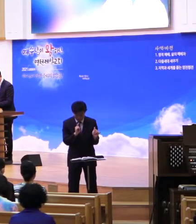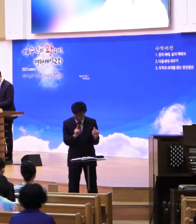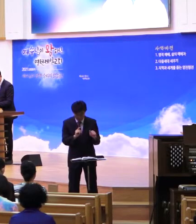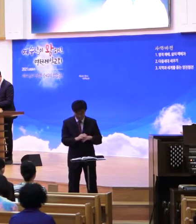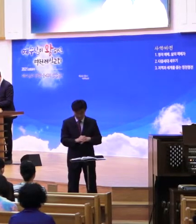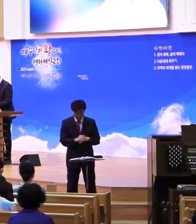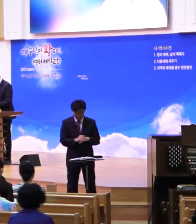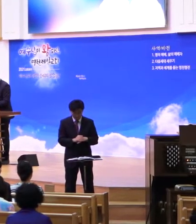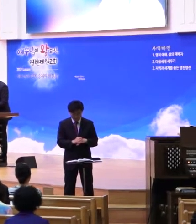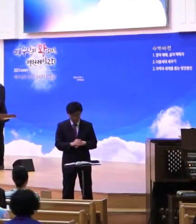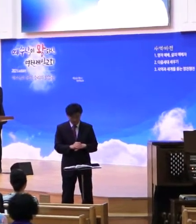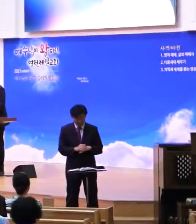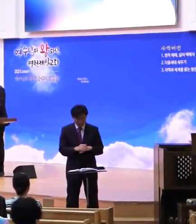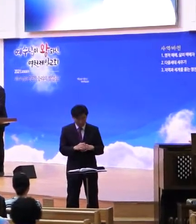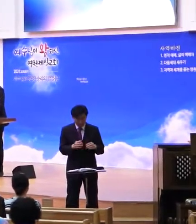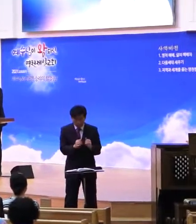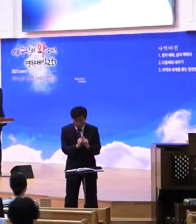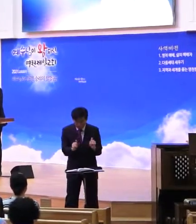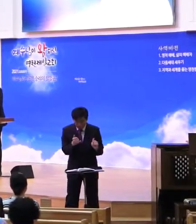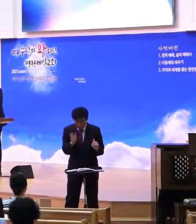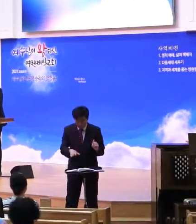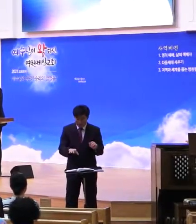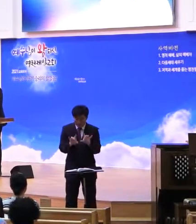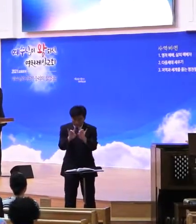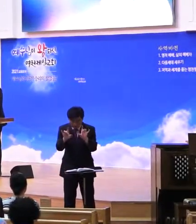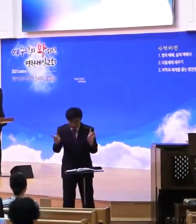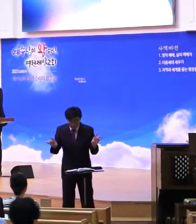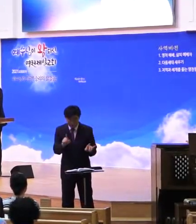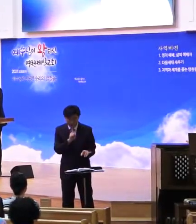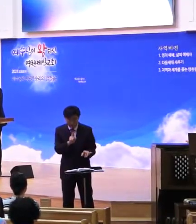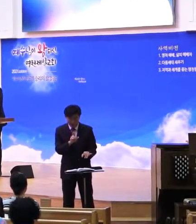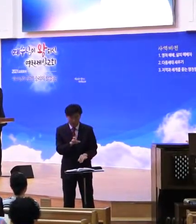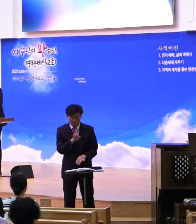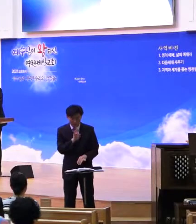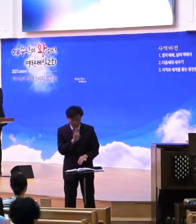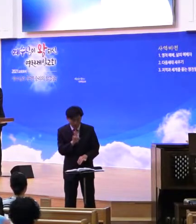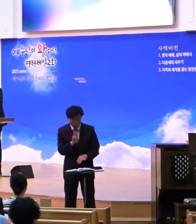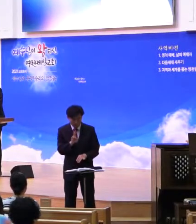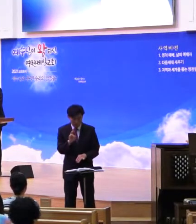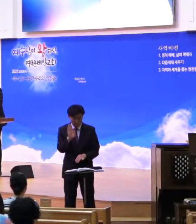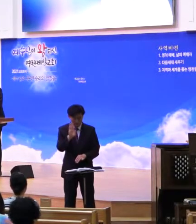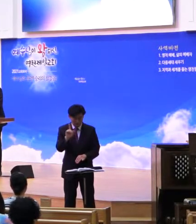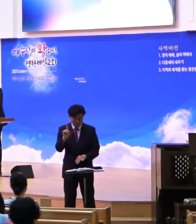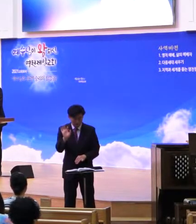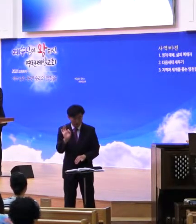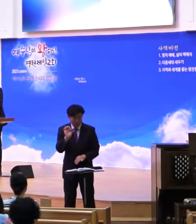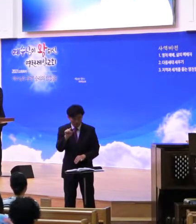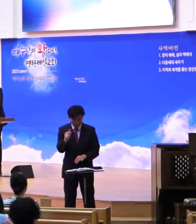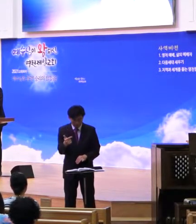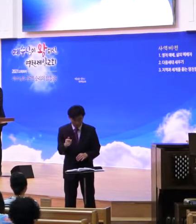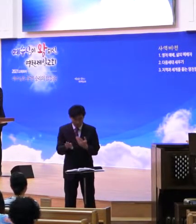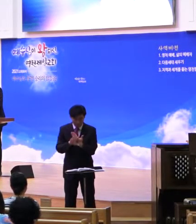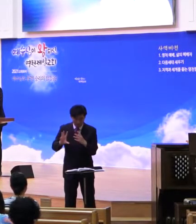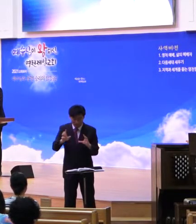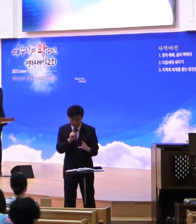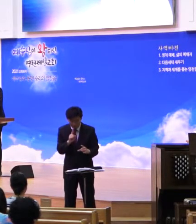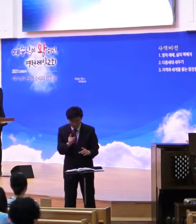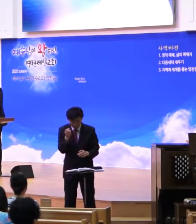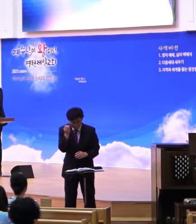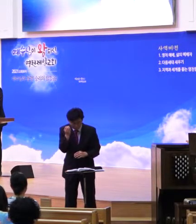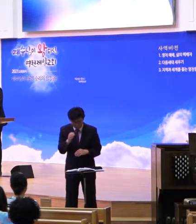사람이 아니냐? 우리가 우리 각 사람이 난 곳 방언으로 듣게 되는 것이 어찌 됨이냐? 우리는